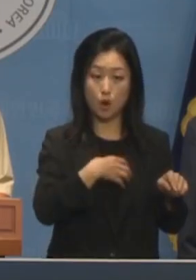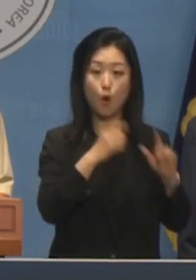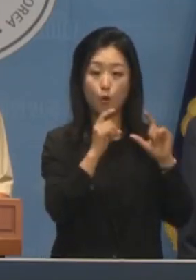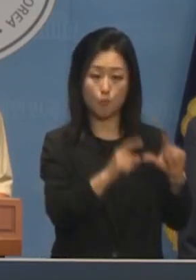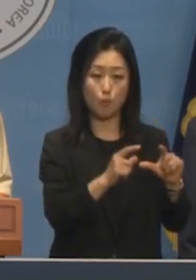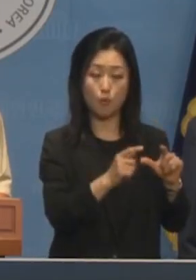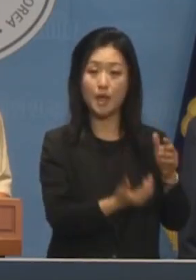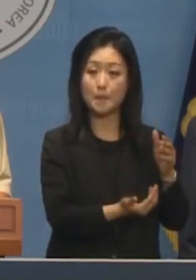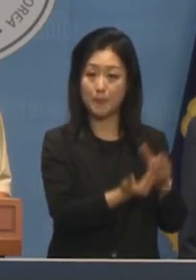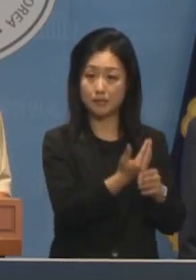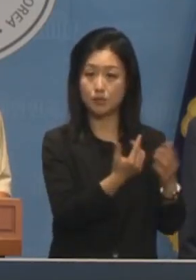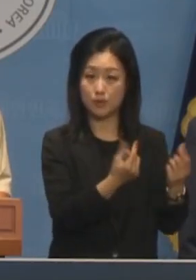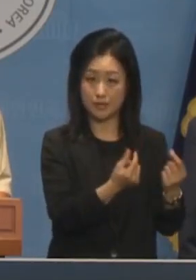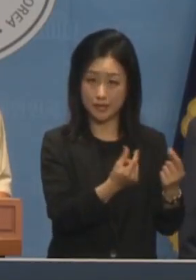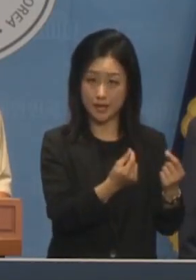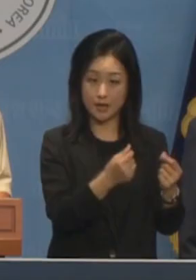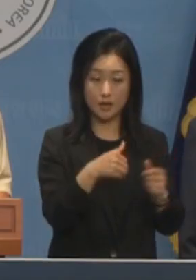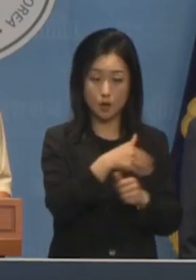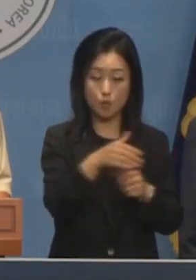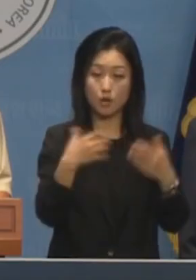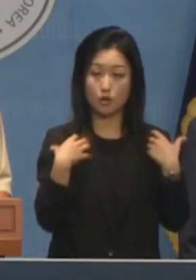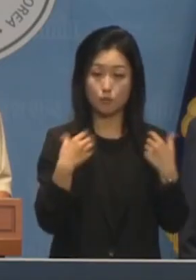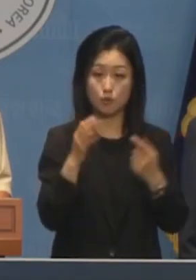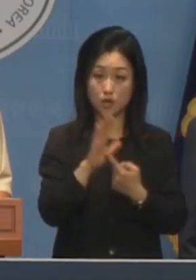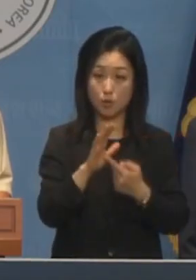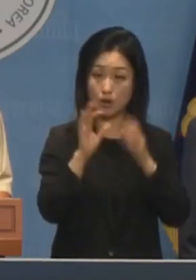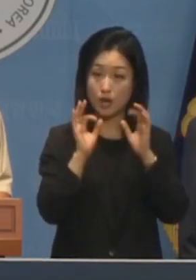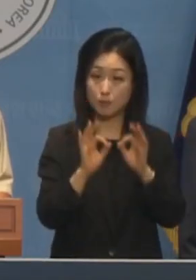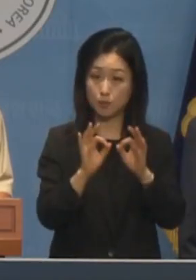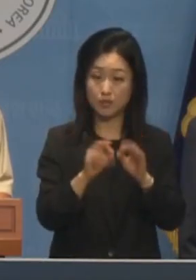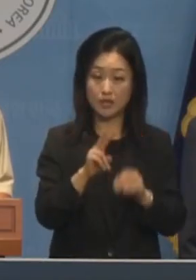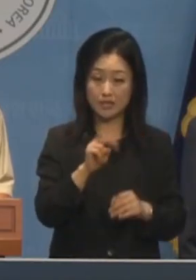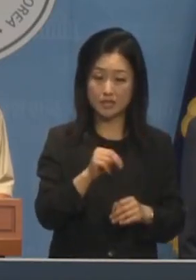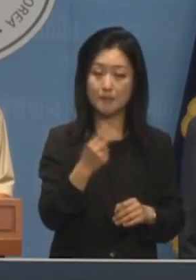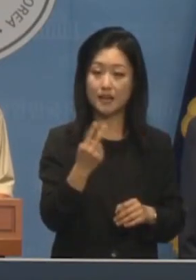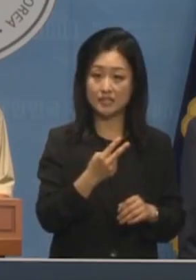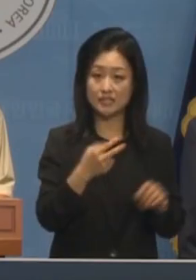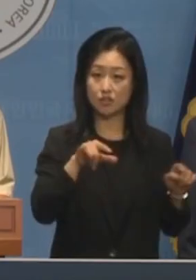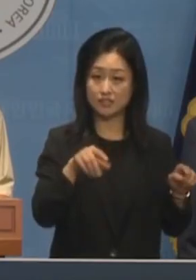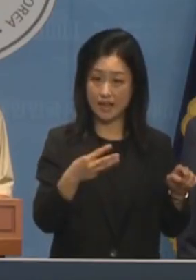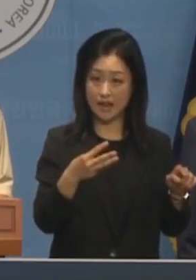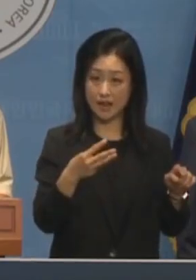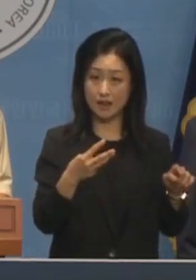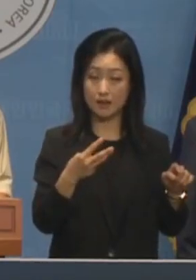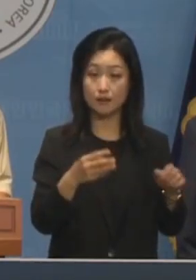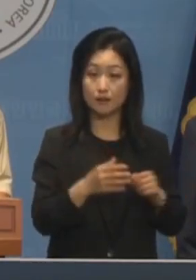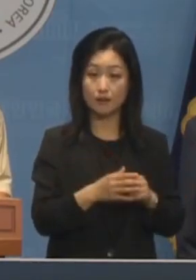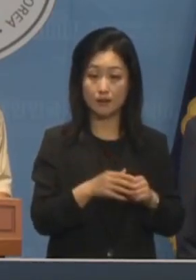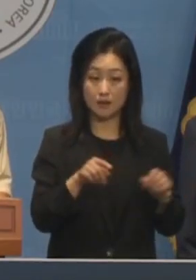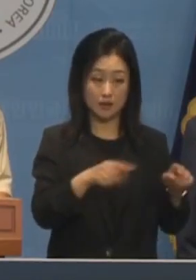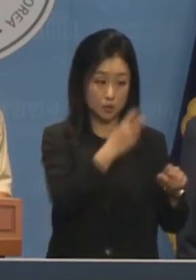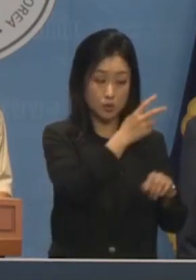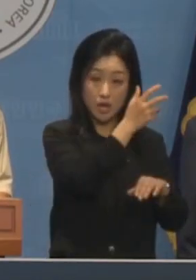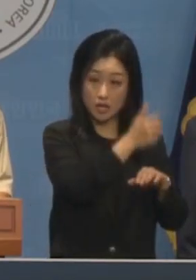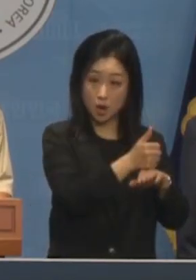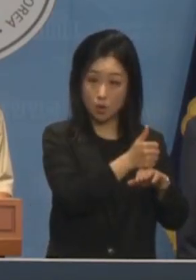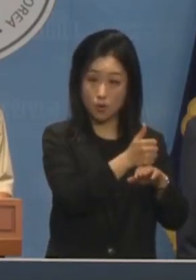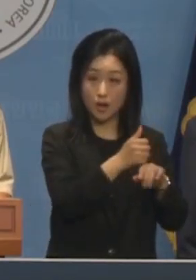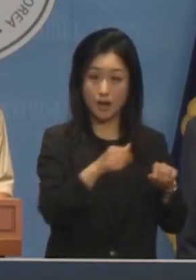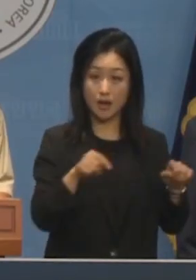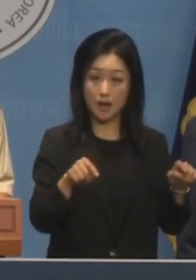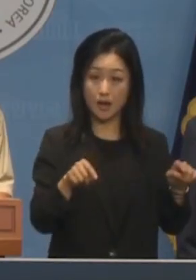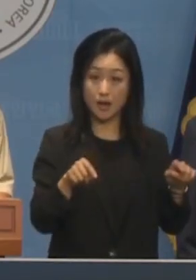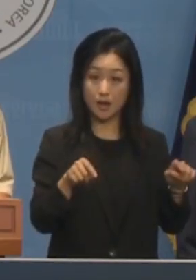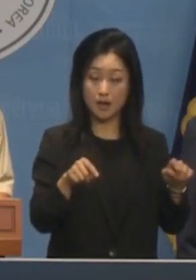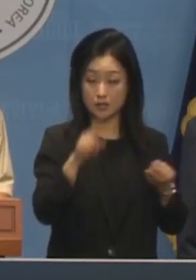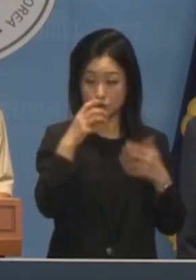수준인데요. 같은 날 환경부의 조사 결과 발표 수치는 2만 2천 셀에 그쳤습니다. 그러니까 조사 결과가 시민단체